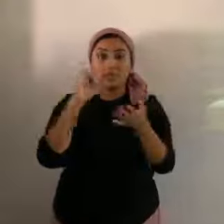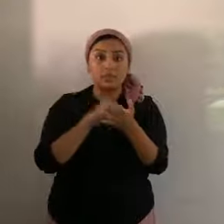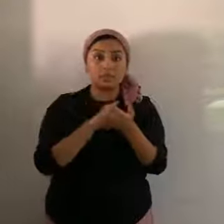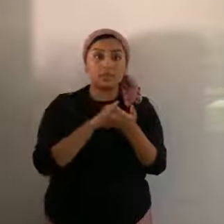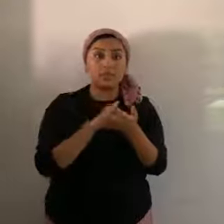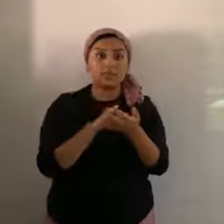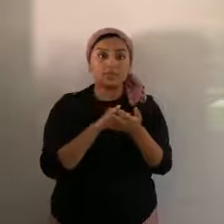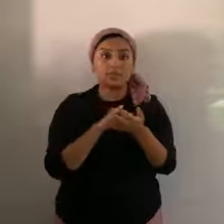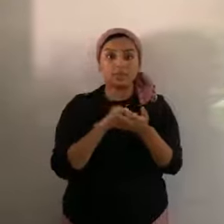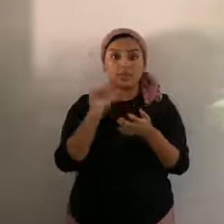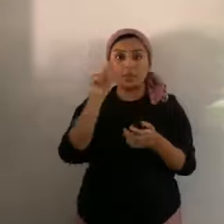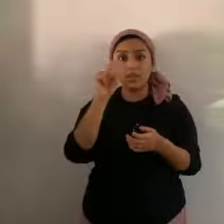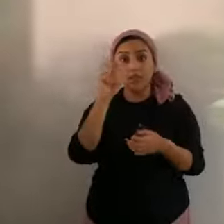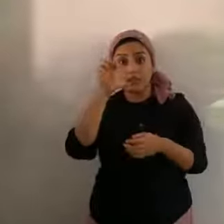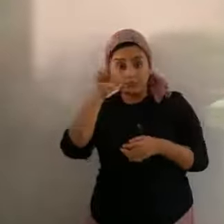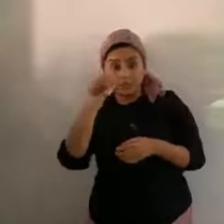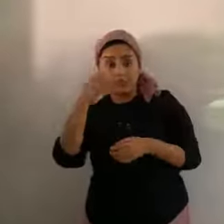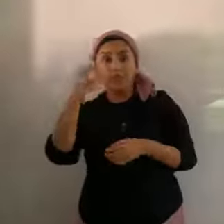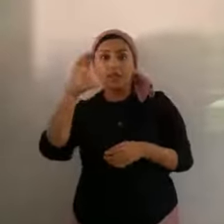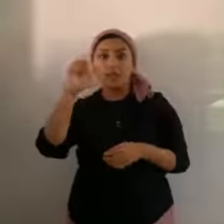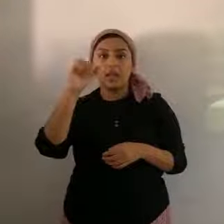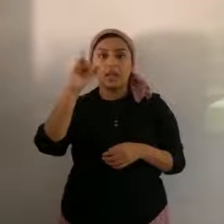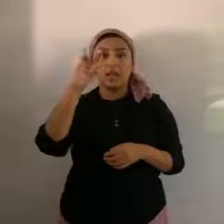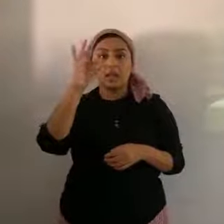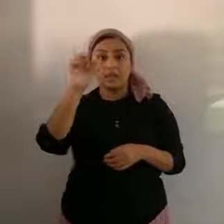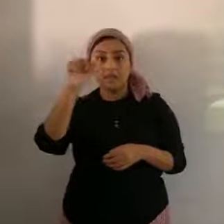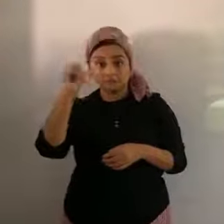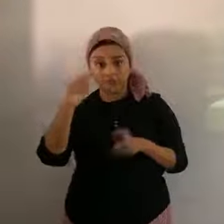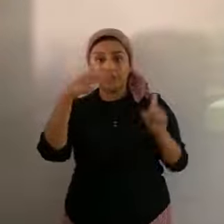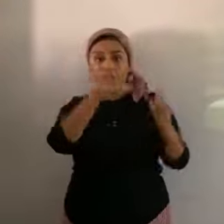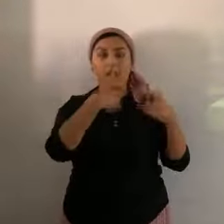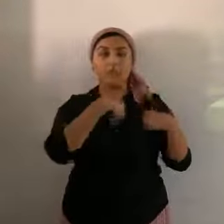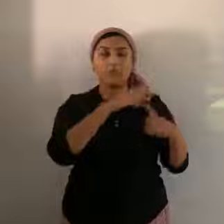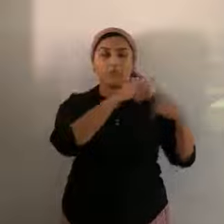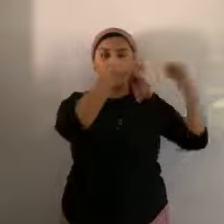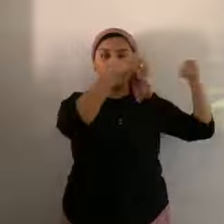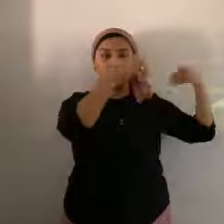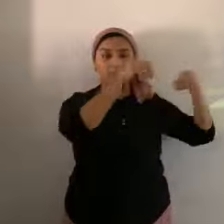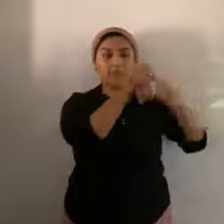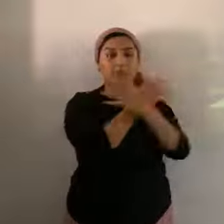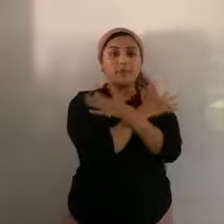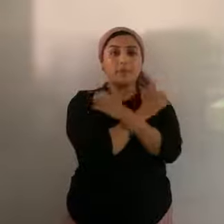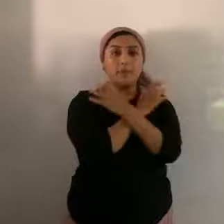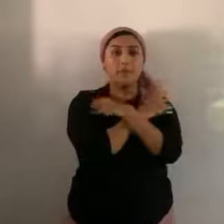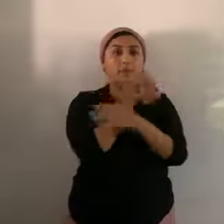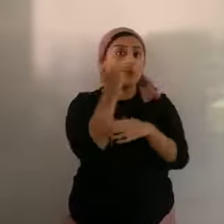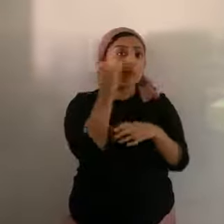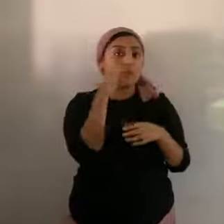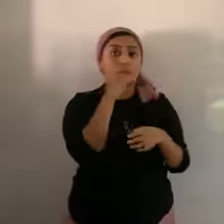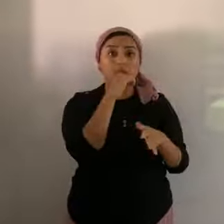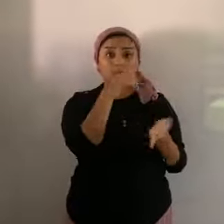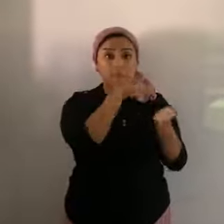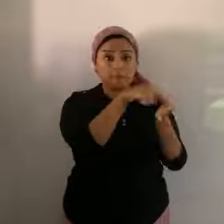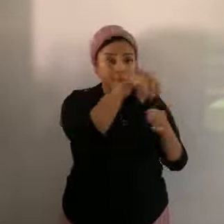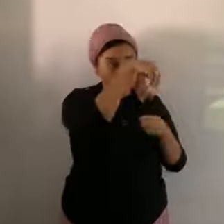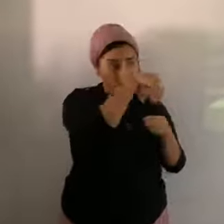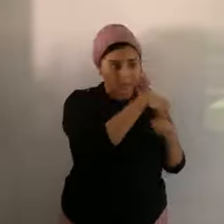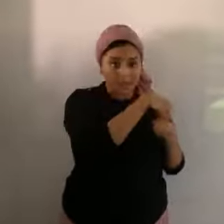Caifás y Anás tenían una tienda especial de animales, Y si no eran comprados ahí